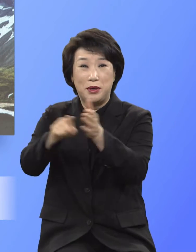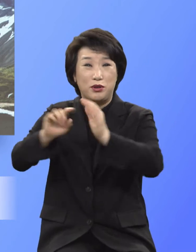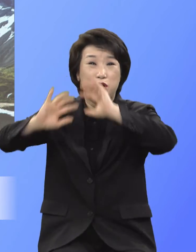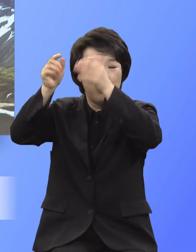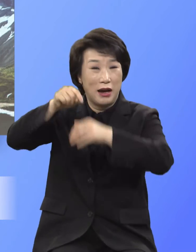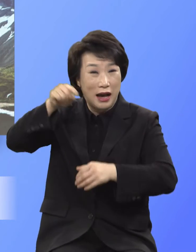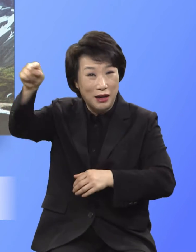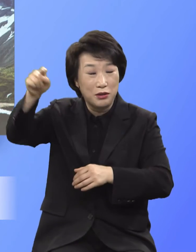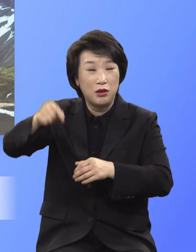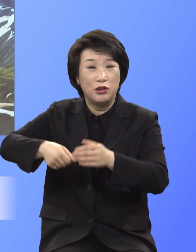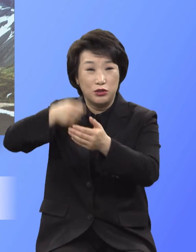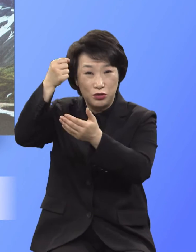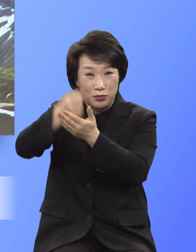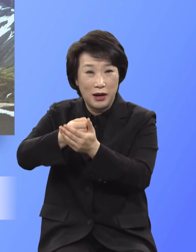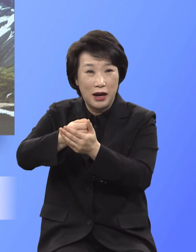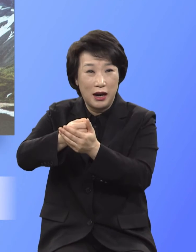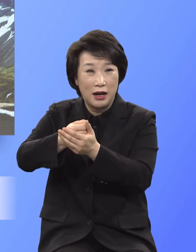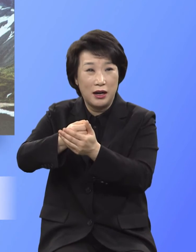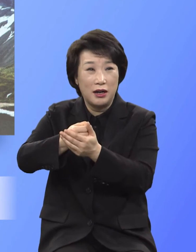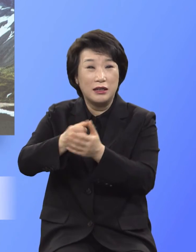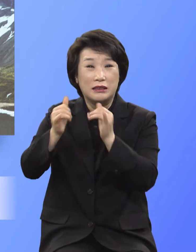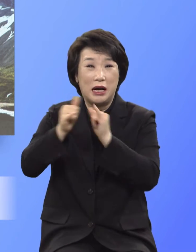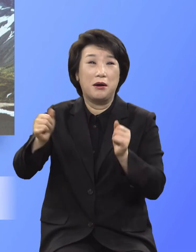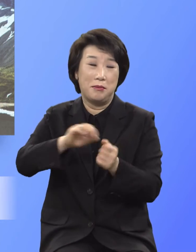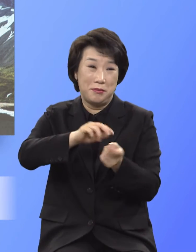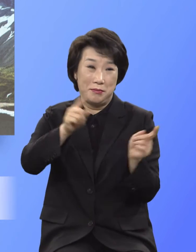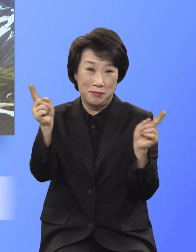천국 가기로 작정된 자를 만들기 위해서